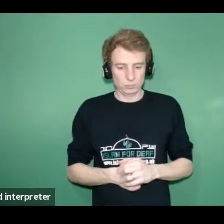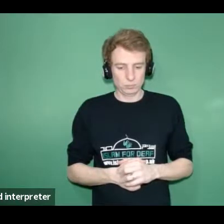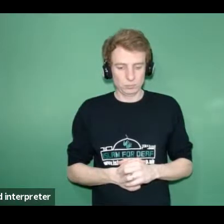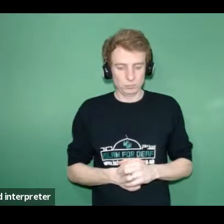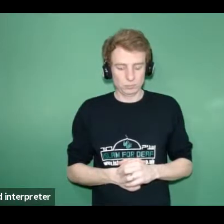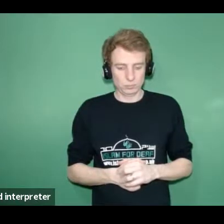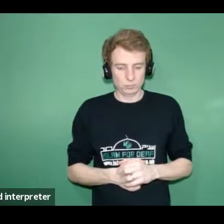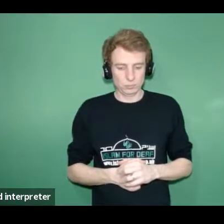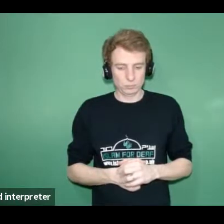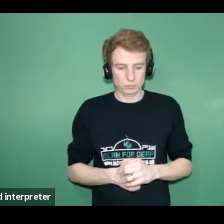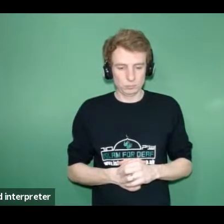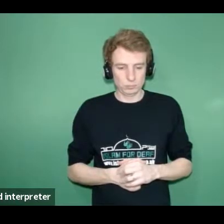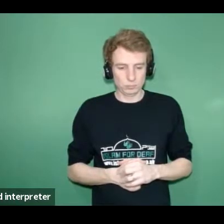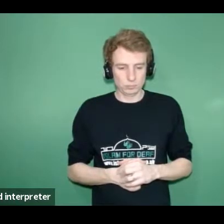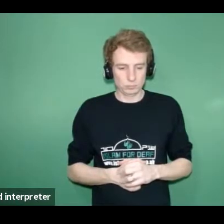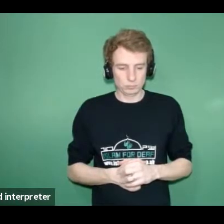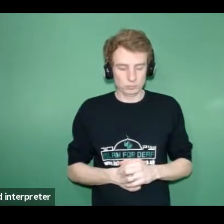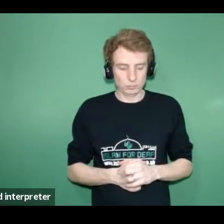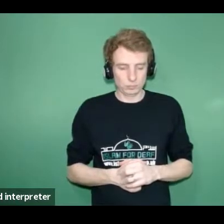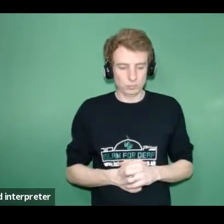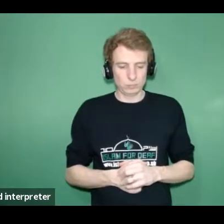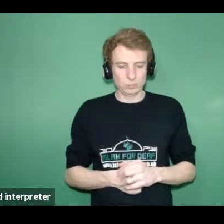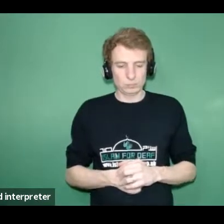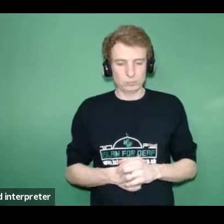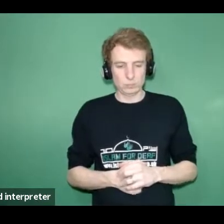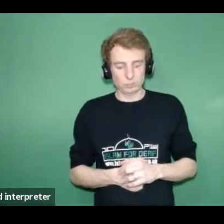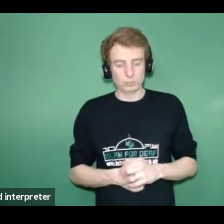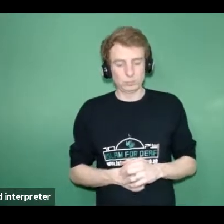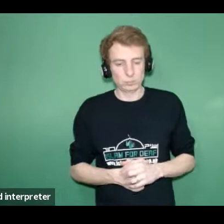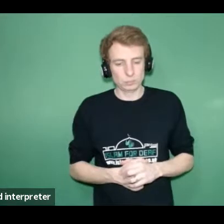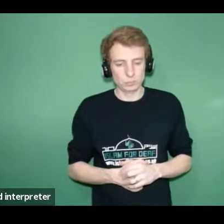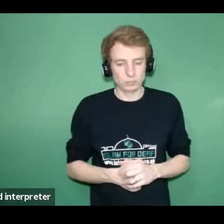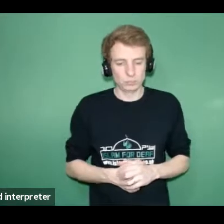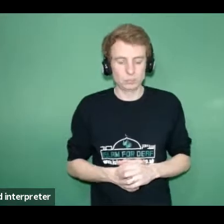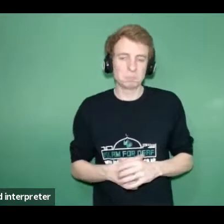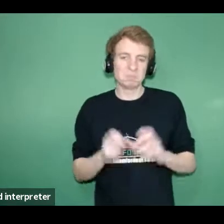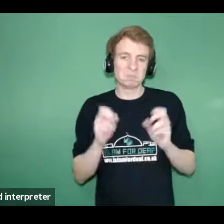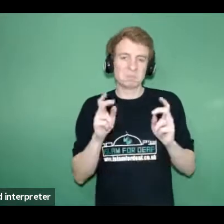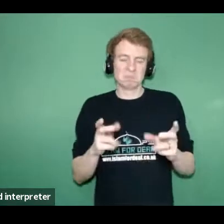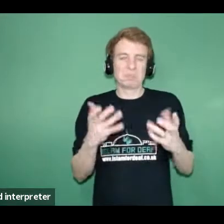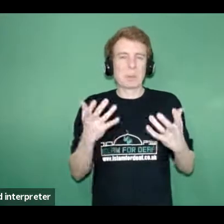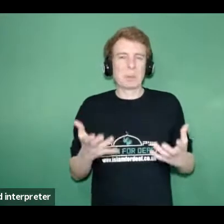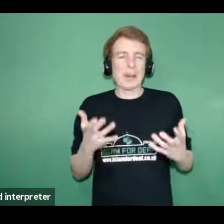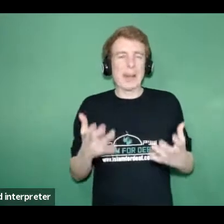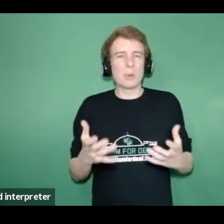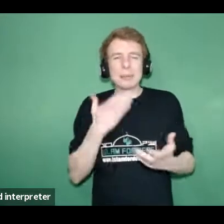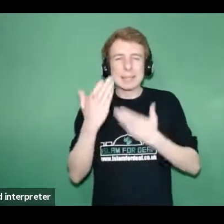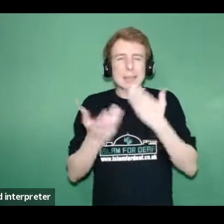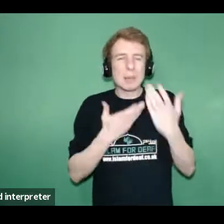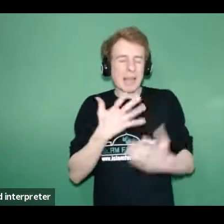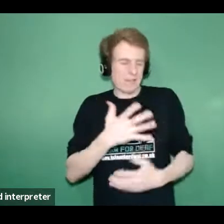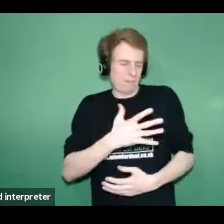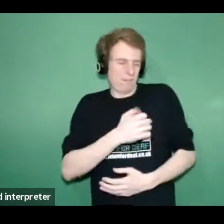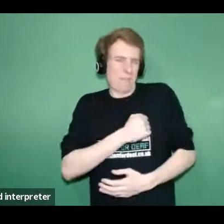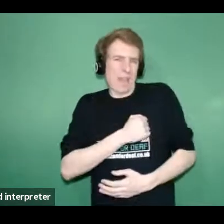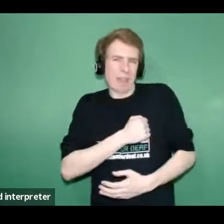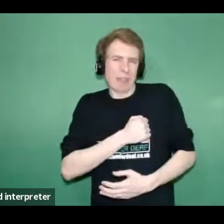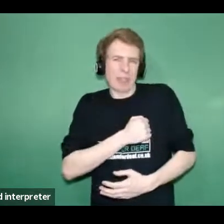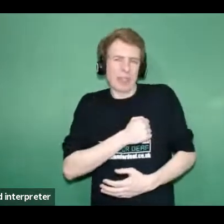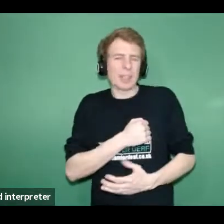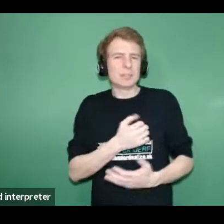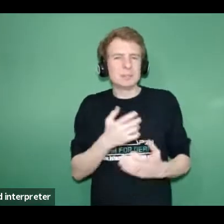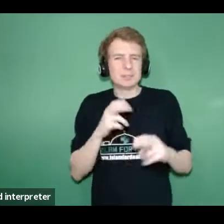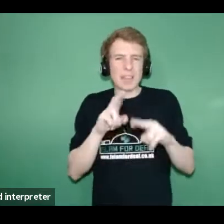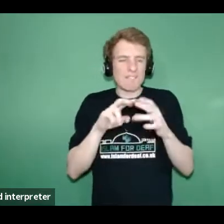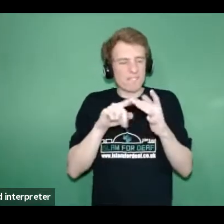And now we go to explore what we mean when we refer to faith. What does faith actually consist of? And